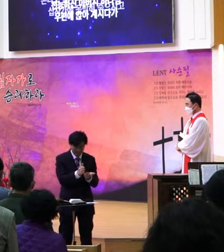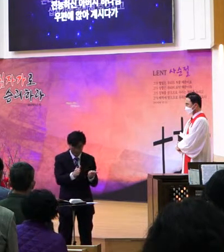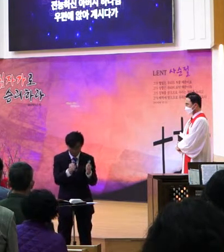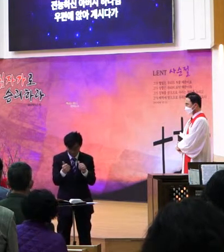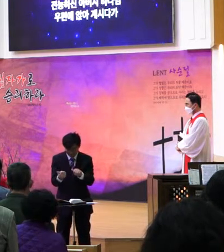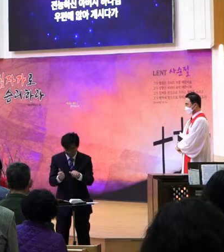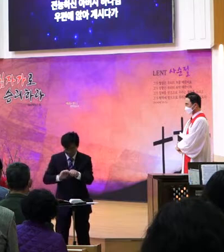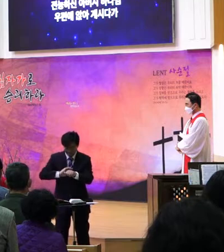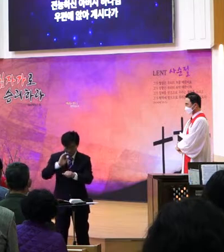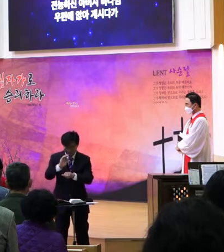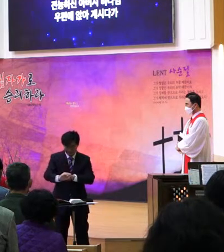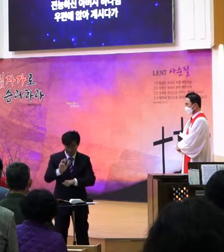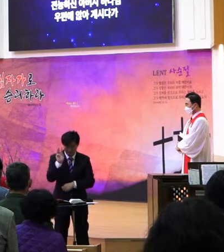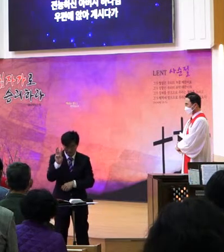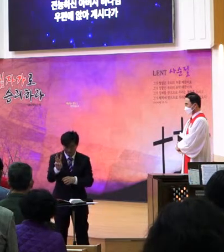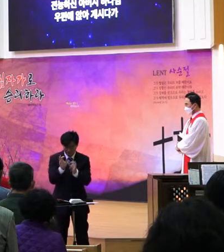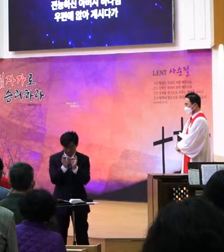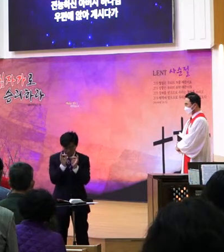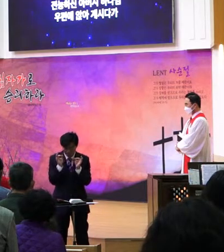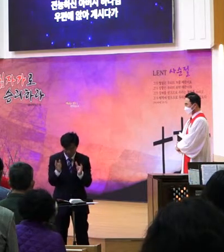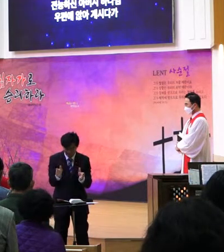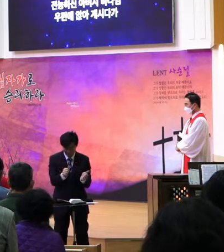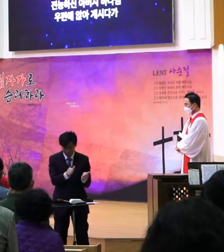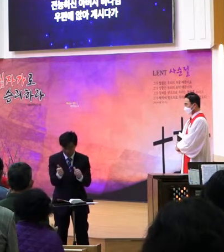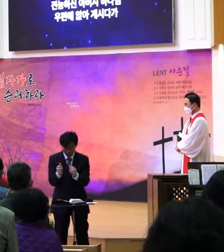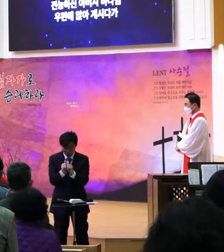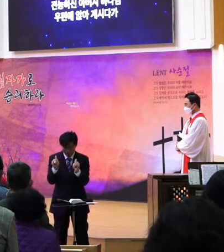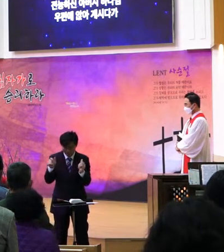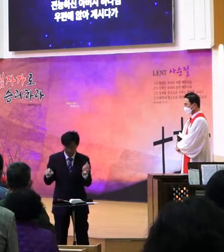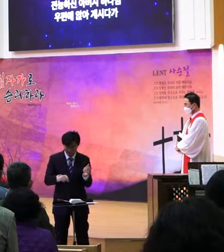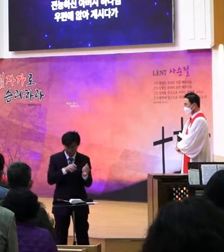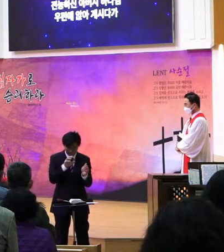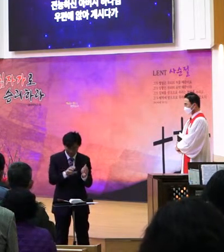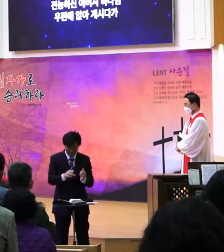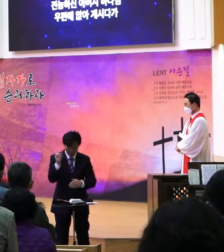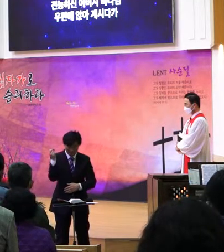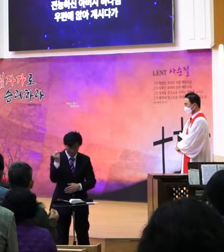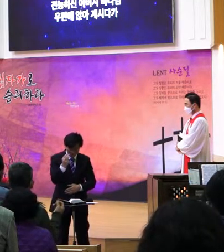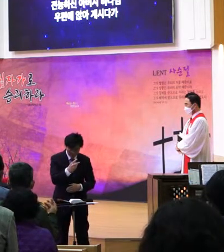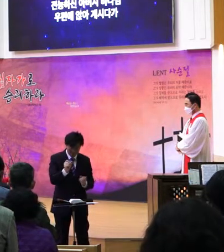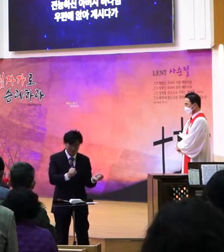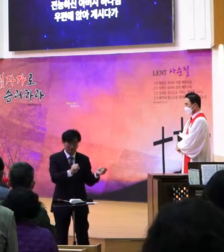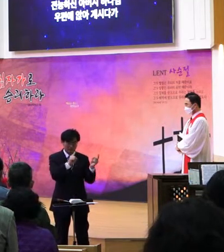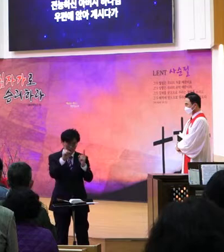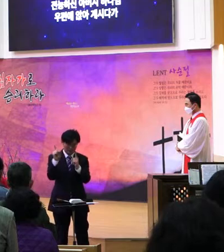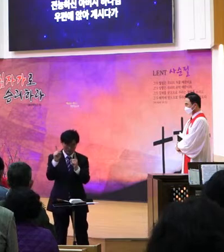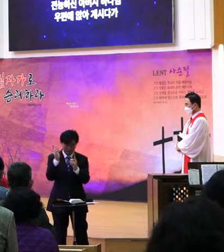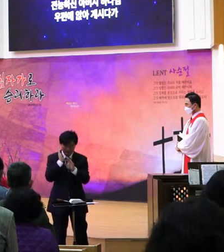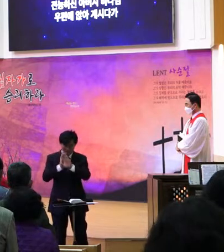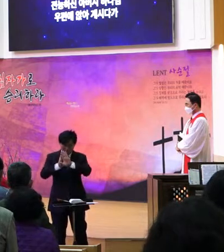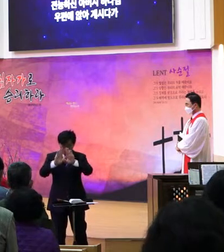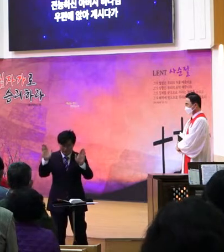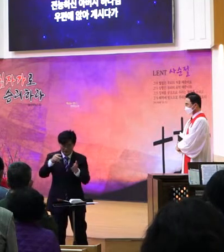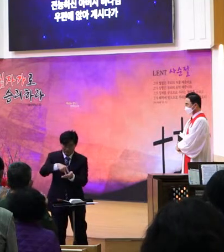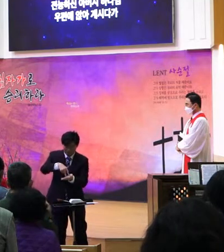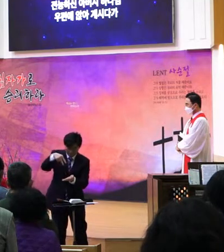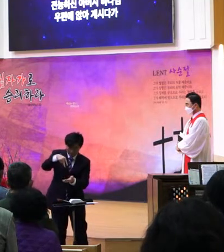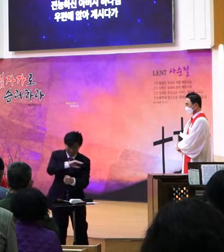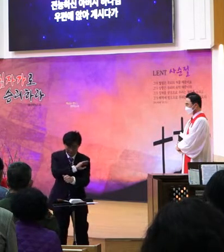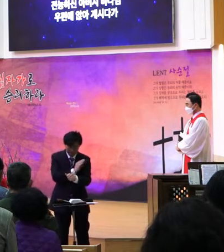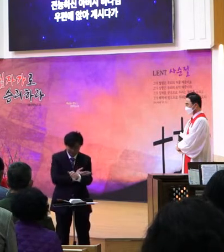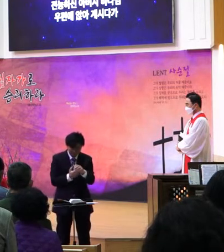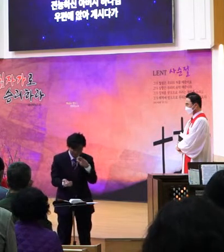죽으시고 장사된 지 사흘 만에 죽은 자 가운데서 다시 살아나셨으며 하늘에 오르시어